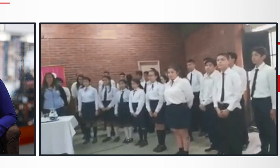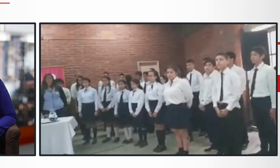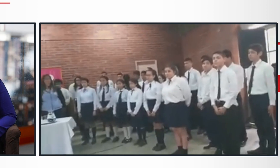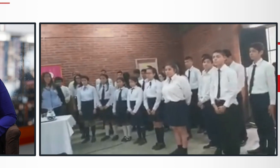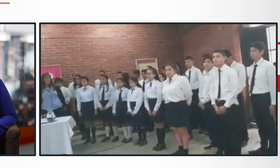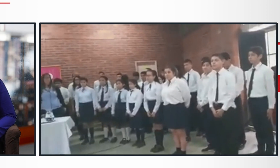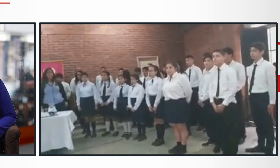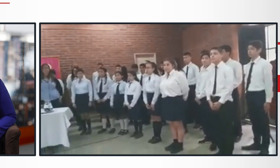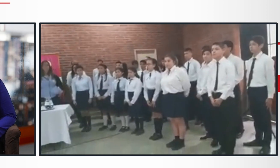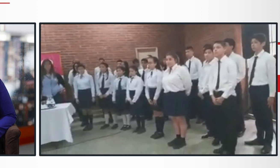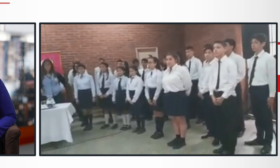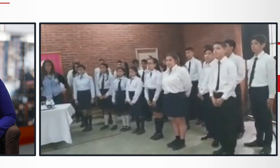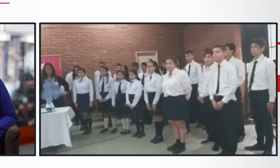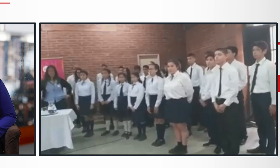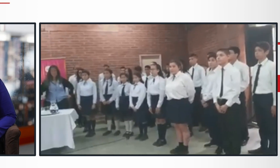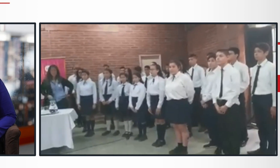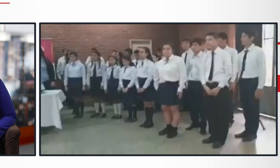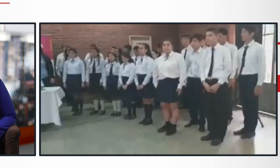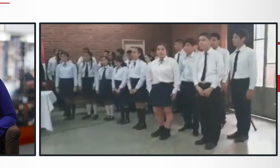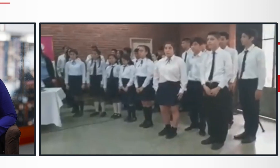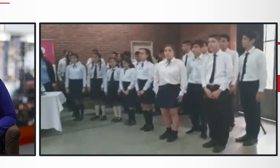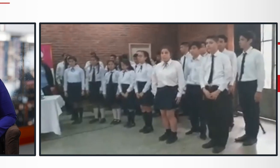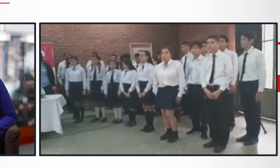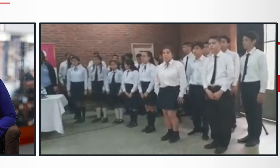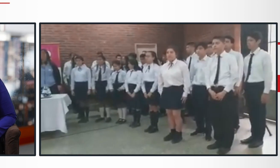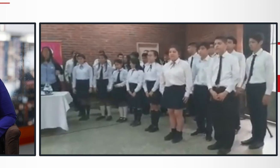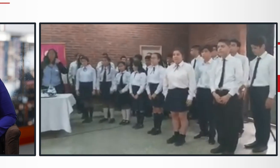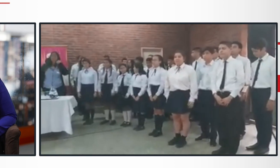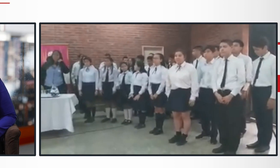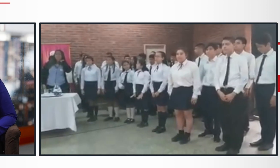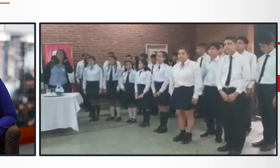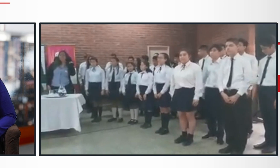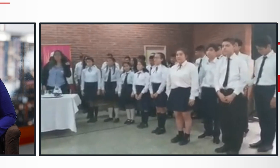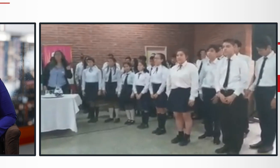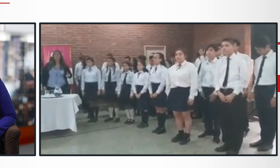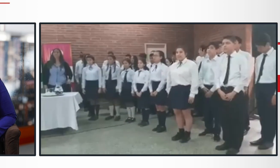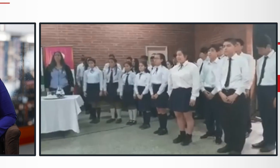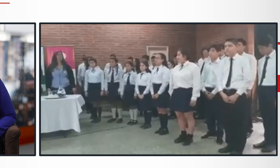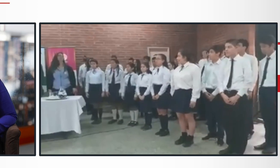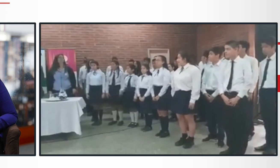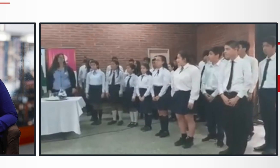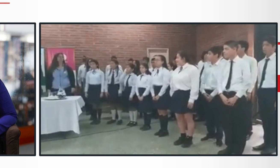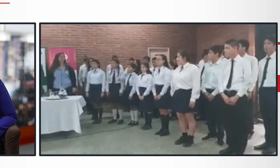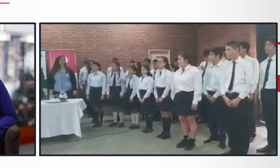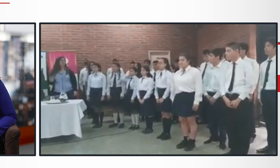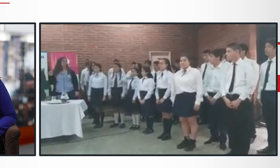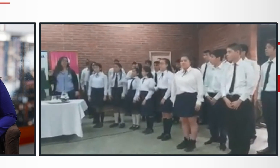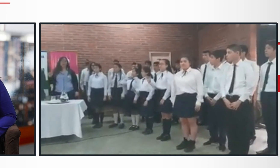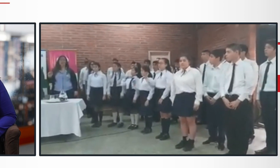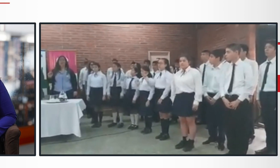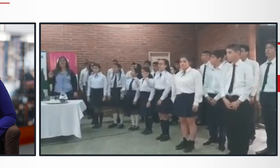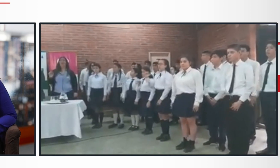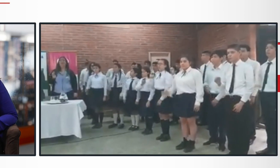porque siempre una institución solo puede caminar con el apoyo de toda la comunidad